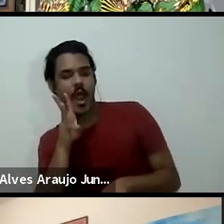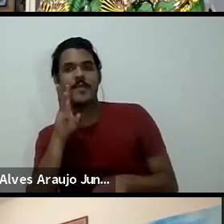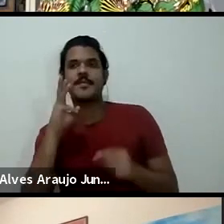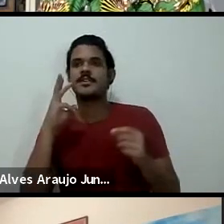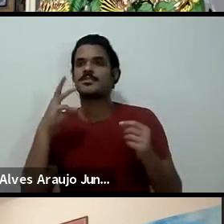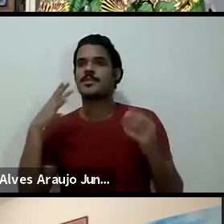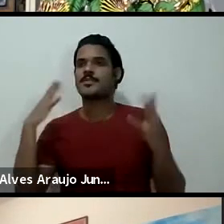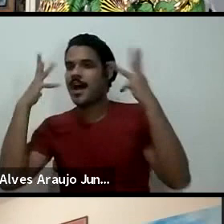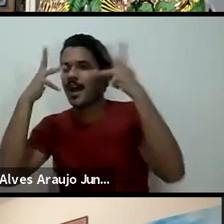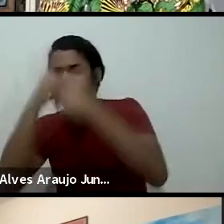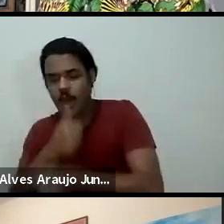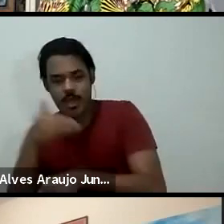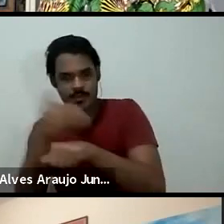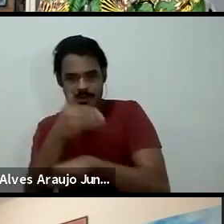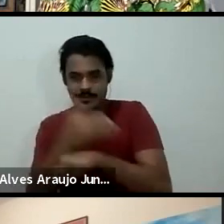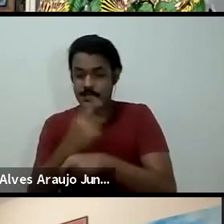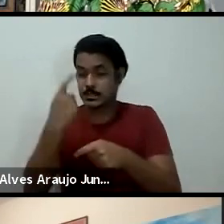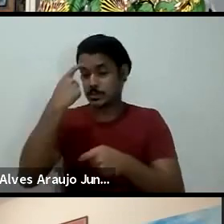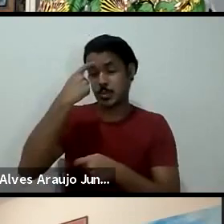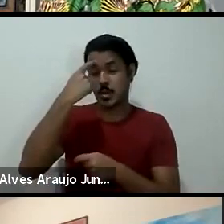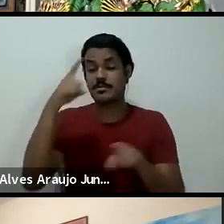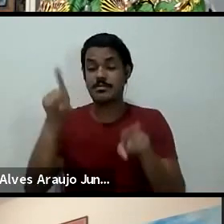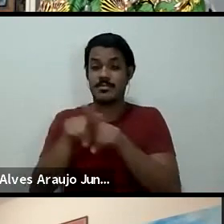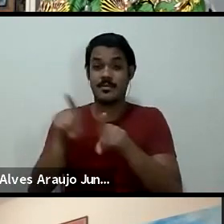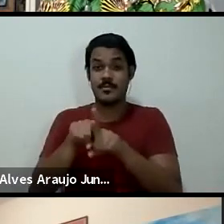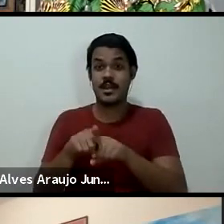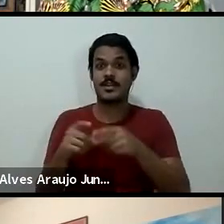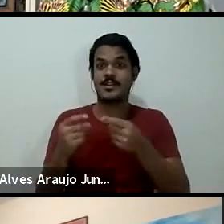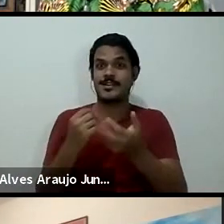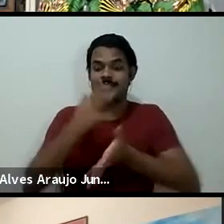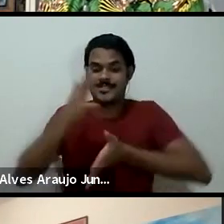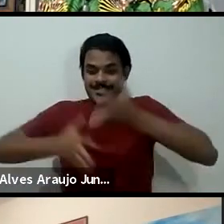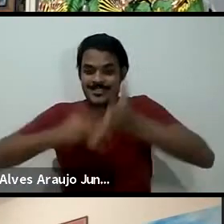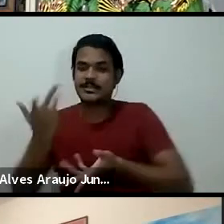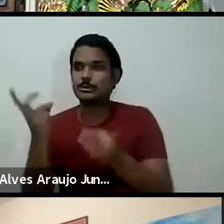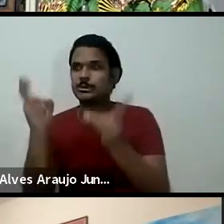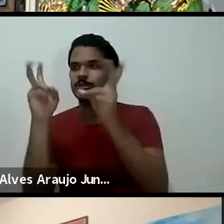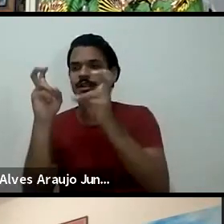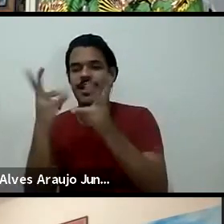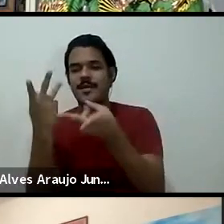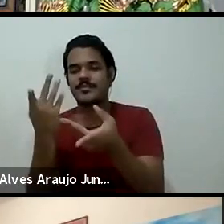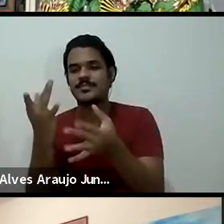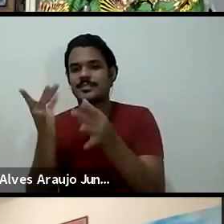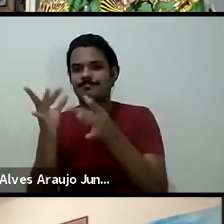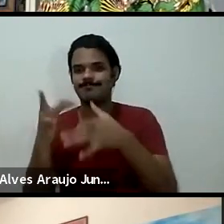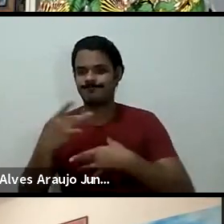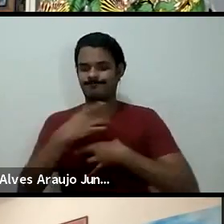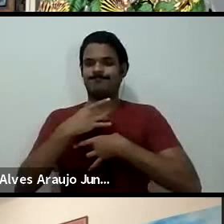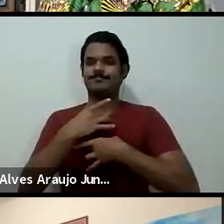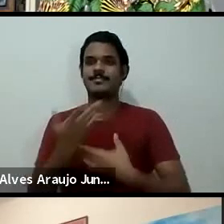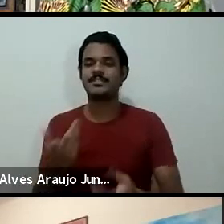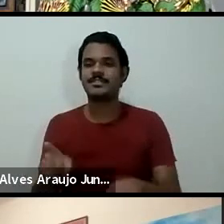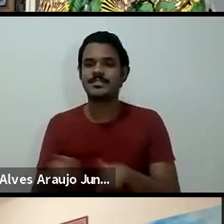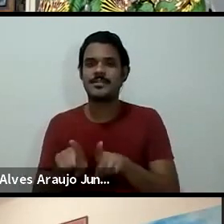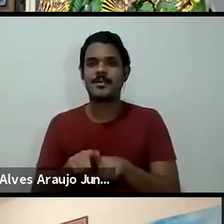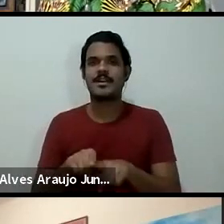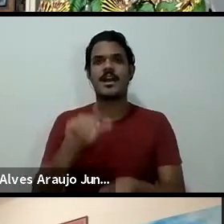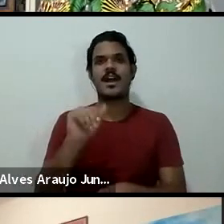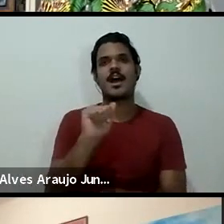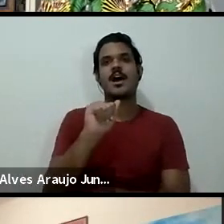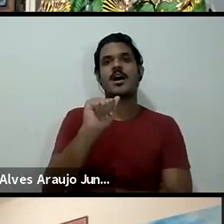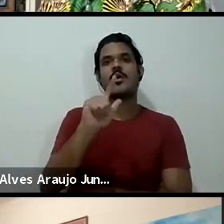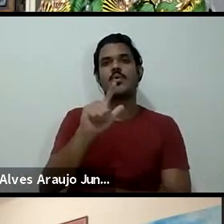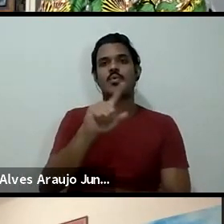belíssima participação e preocupação e afinação com o tema, ao Zeni, por toda a colaboração,